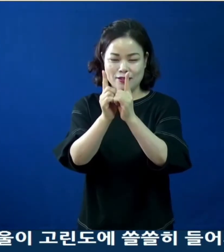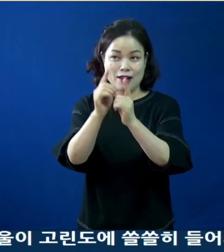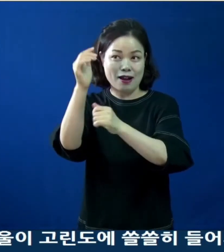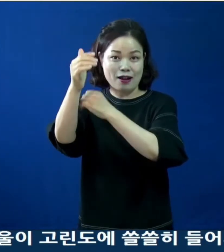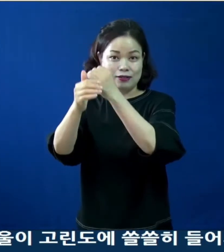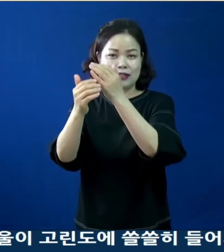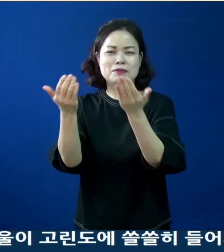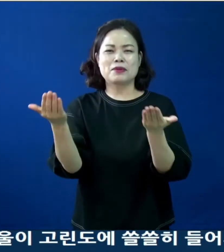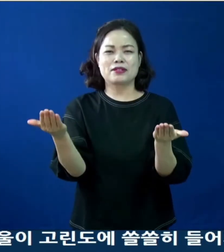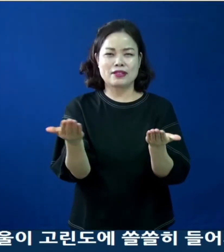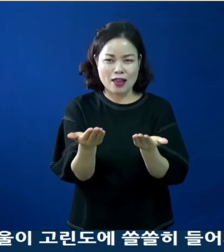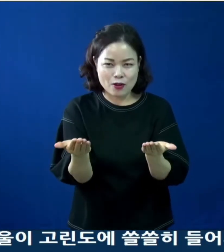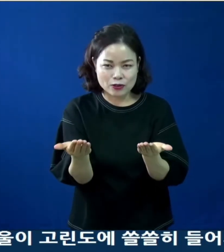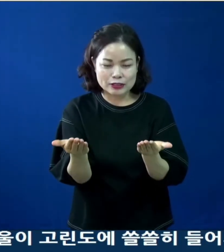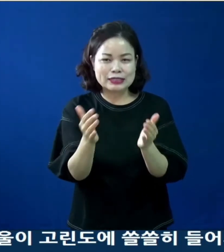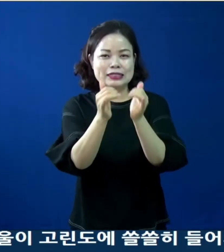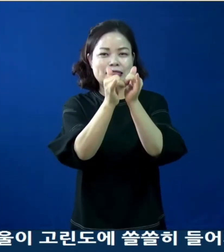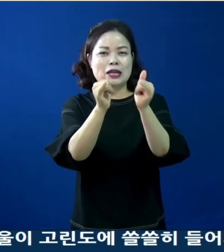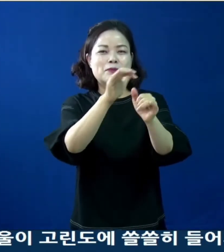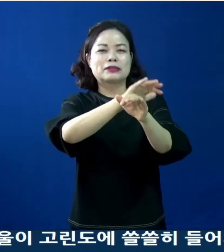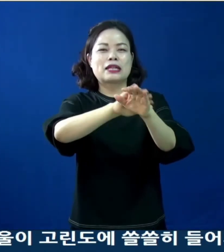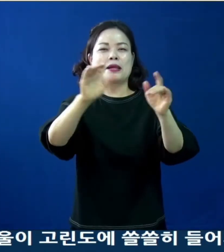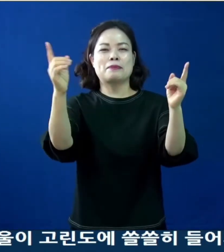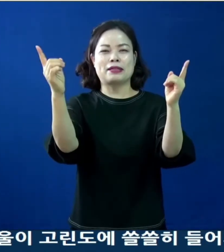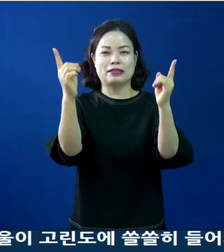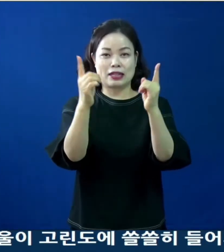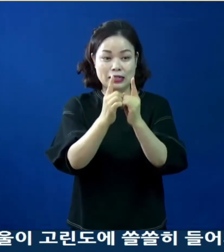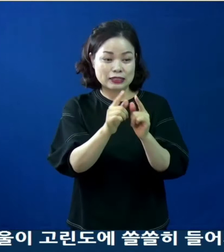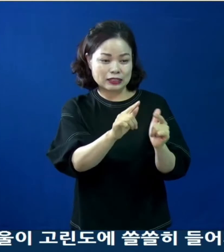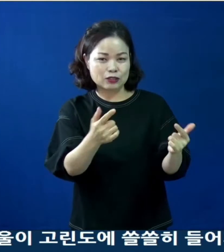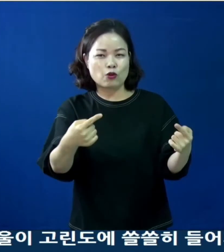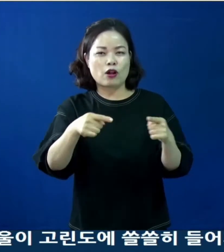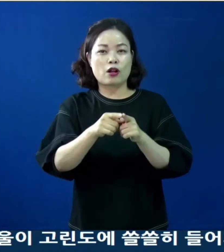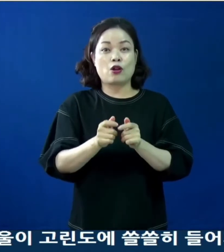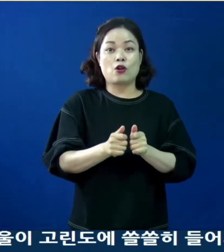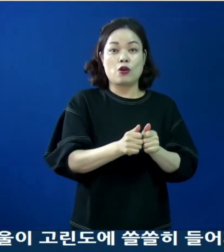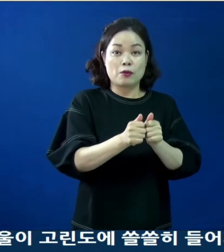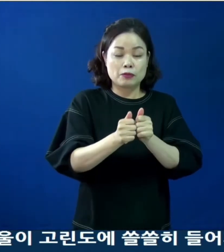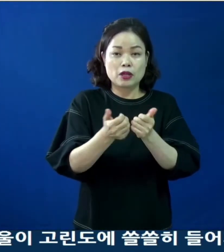하나님의 사역은 사람을 잘 만나서 그들과